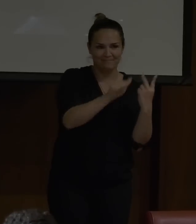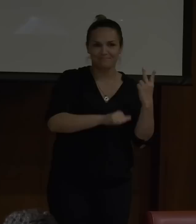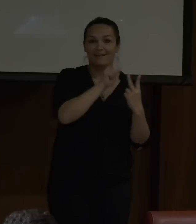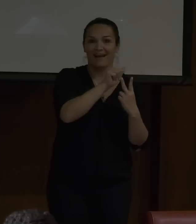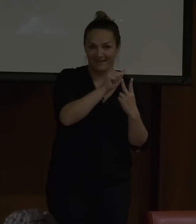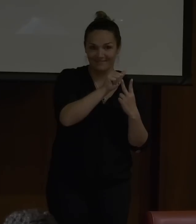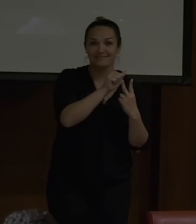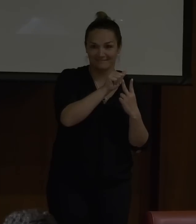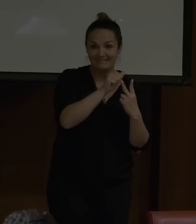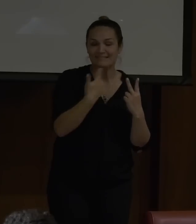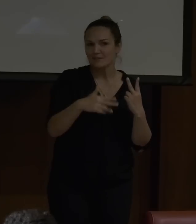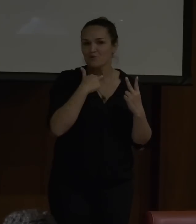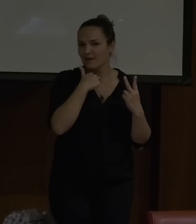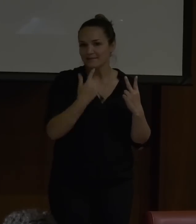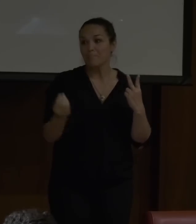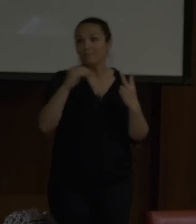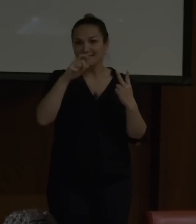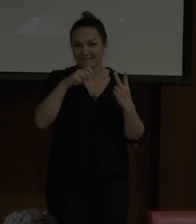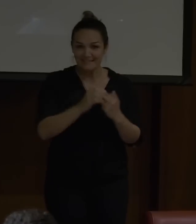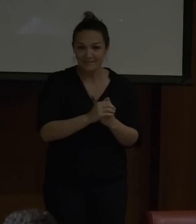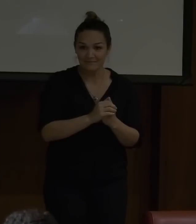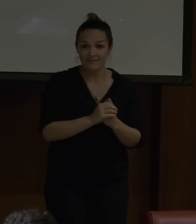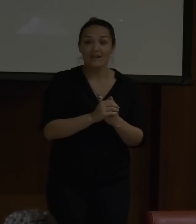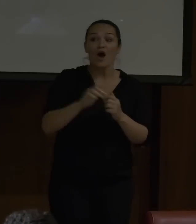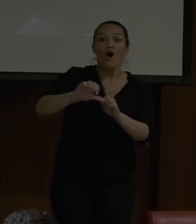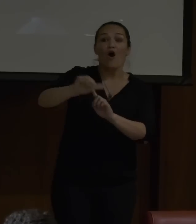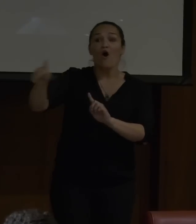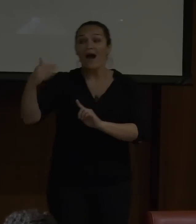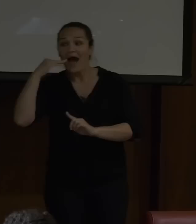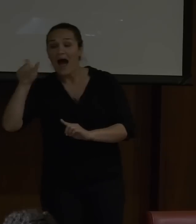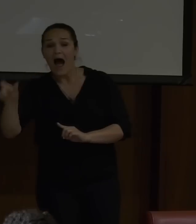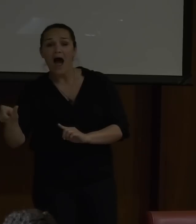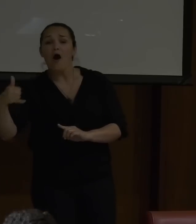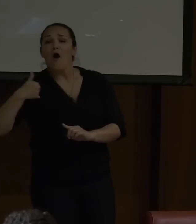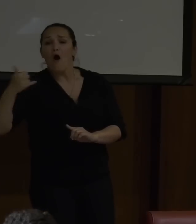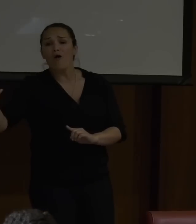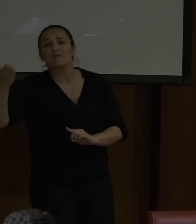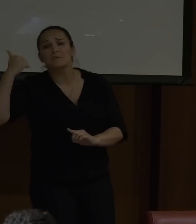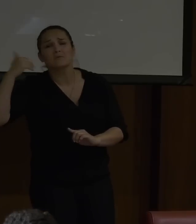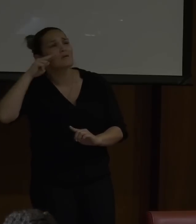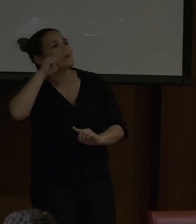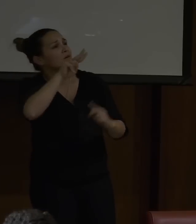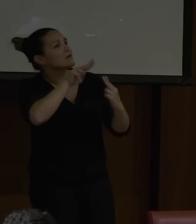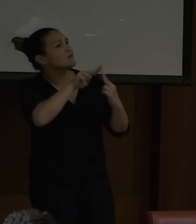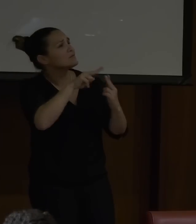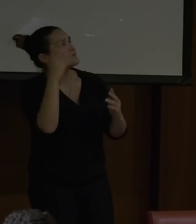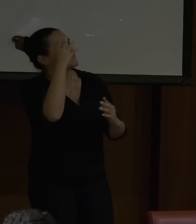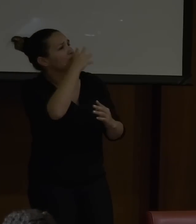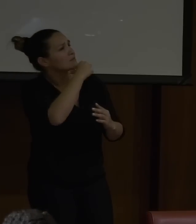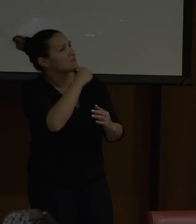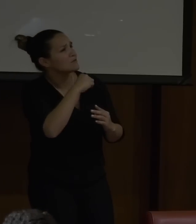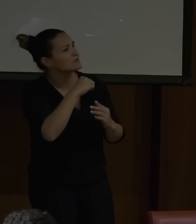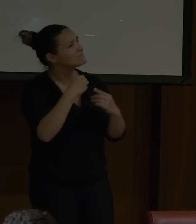antes de que ella cumpliera 20 años, ya lo había visto ella tocar la dulzaina en la cantina de Cecilia